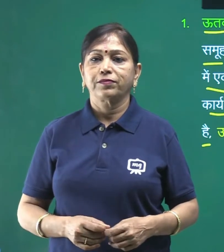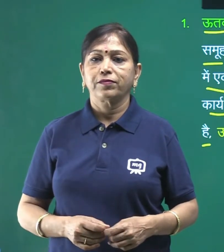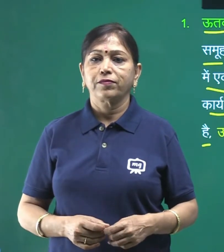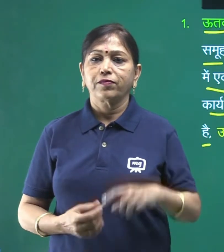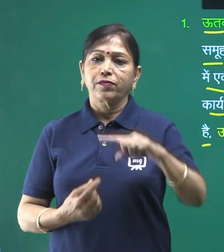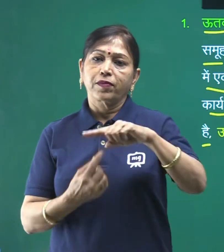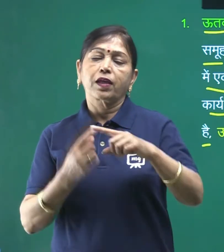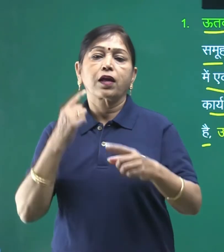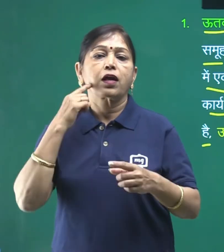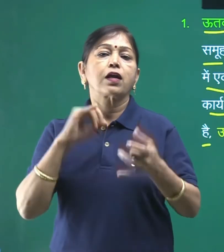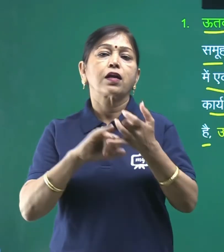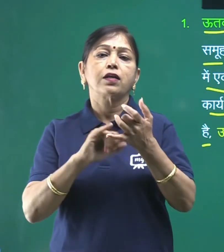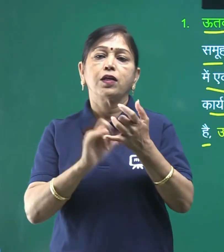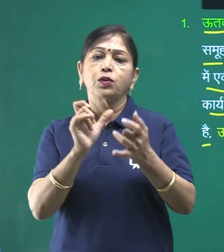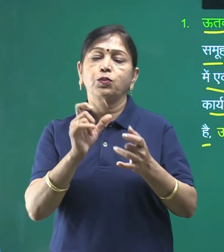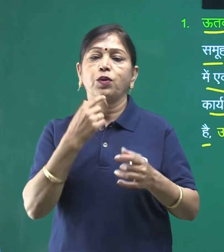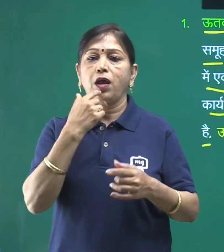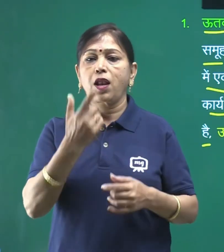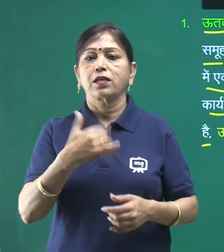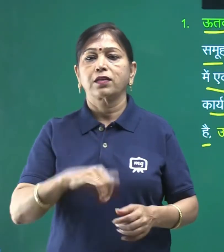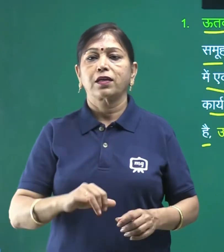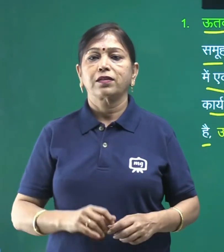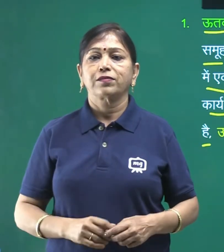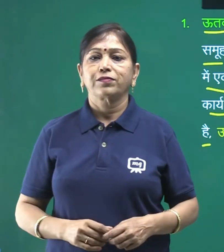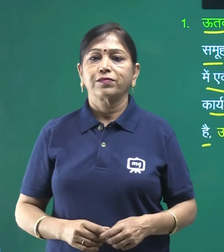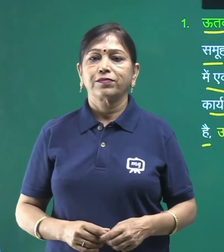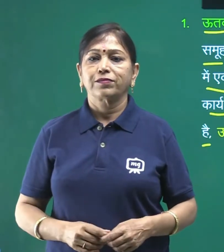उत्तक कहलाता है।